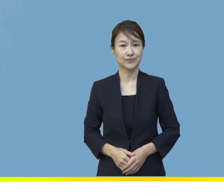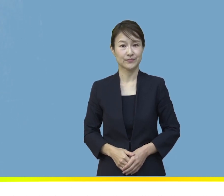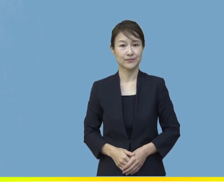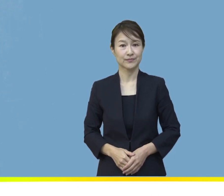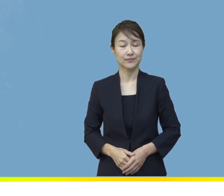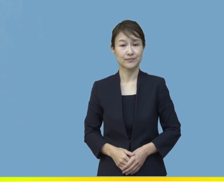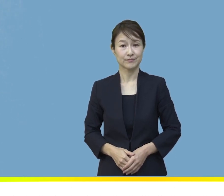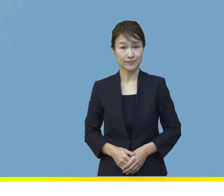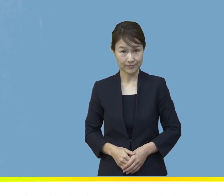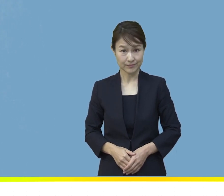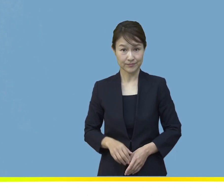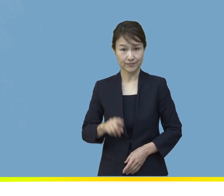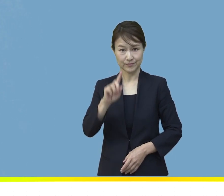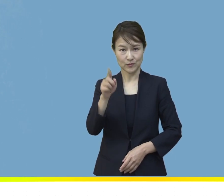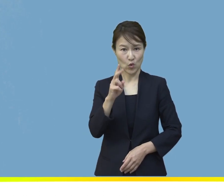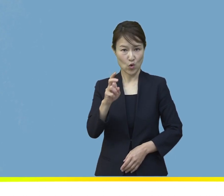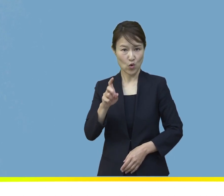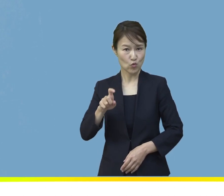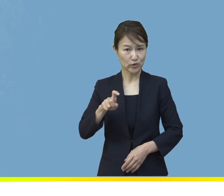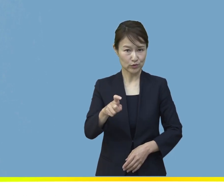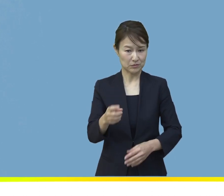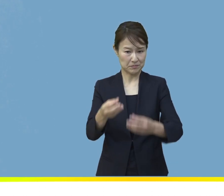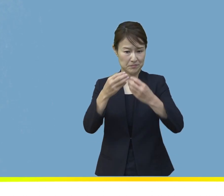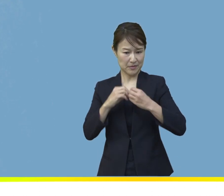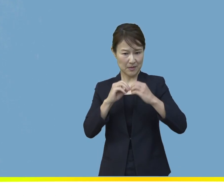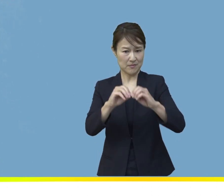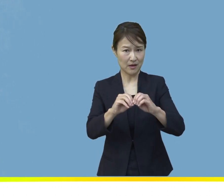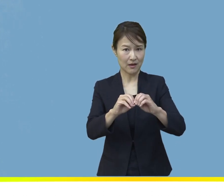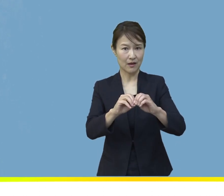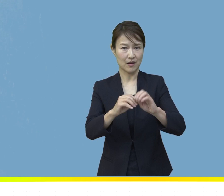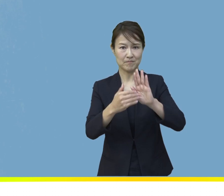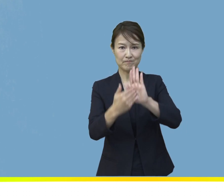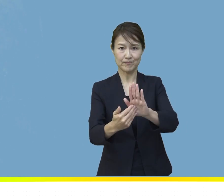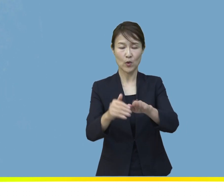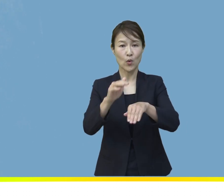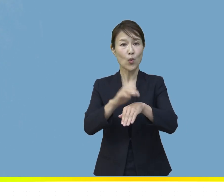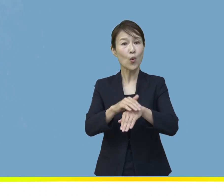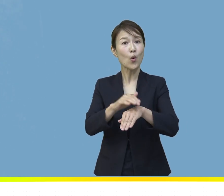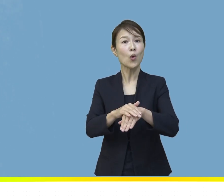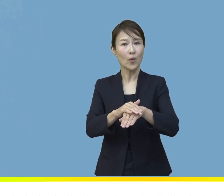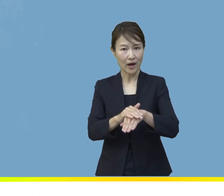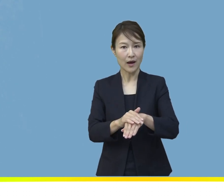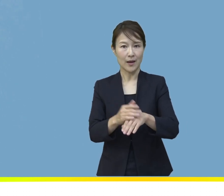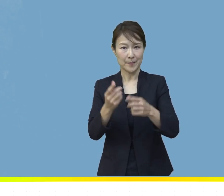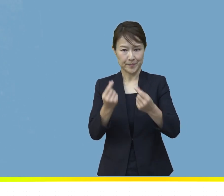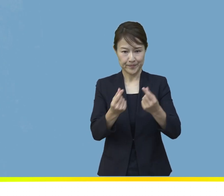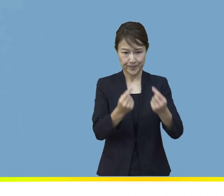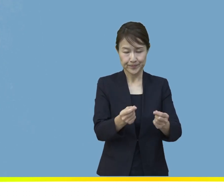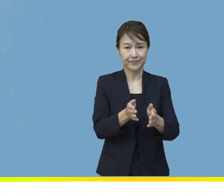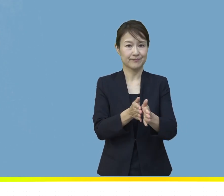ノロウイルスをつけないためにはしっかり手洗いすることです